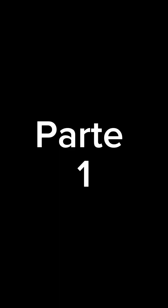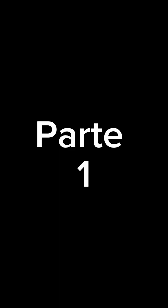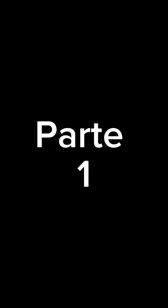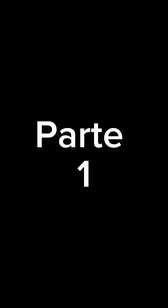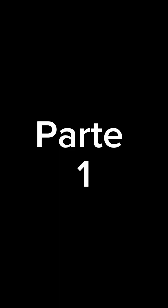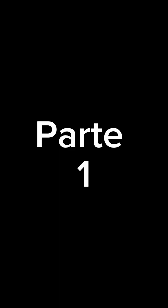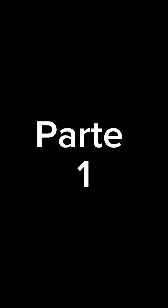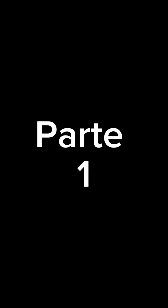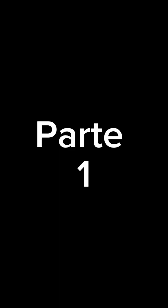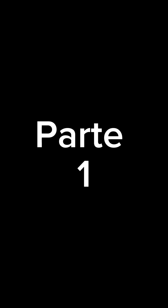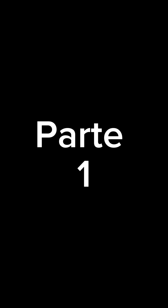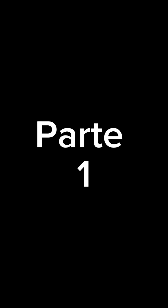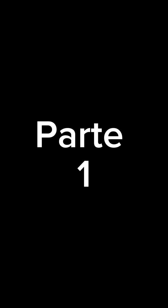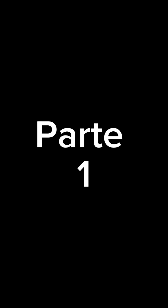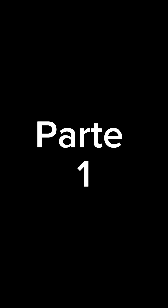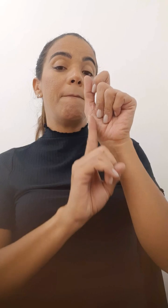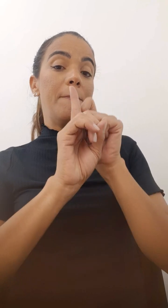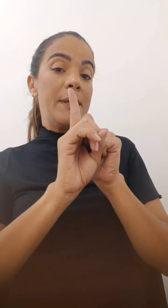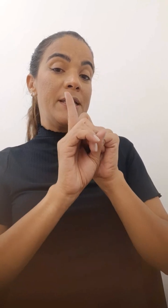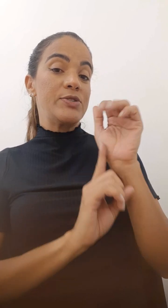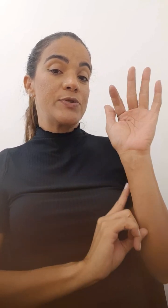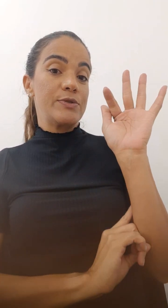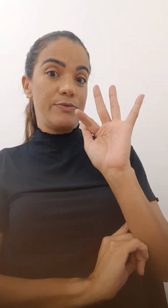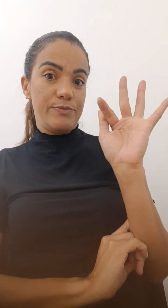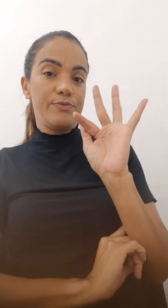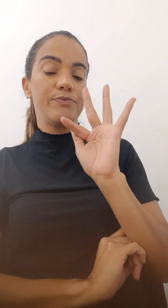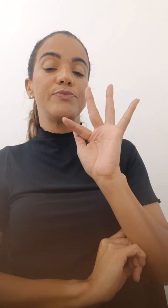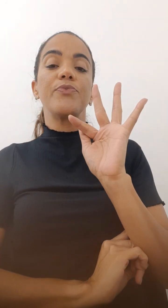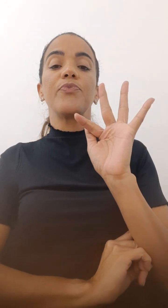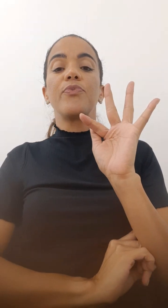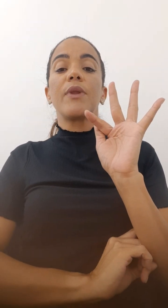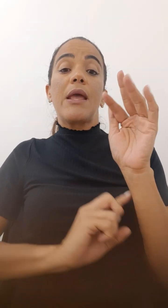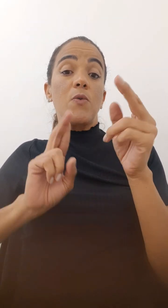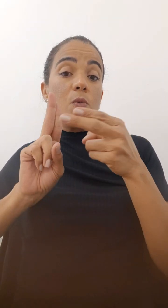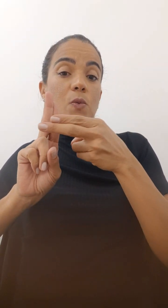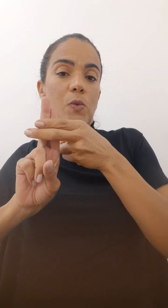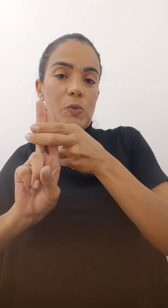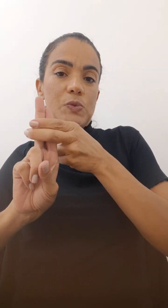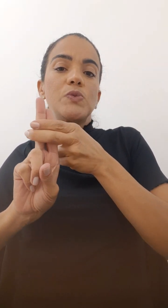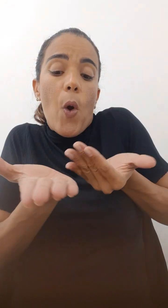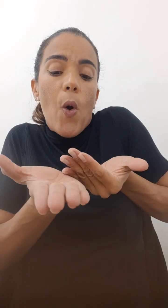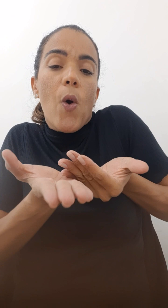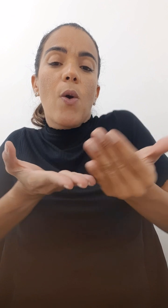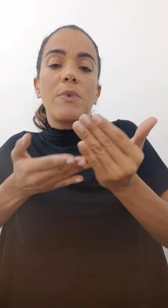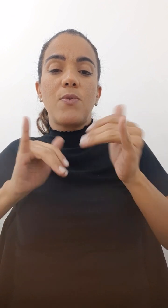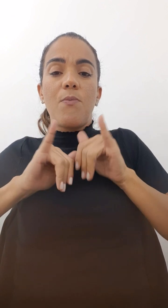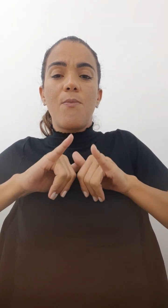No mês de fevereiro, o SUS, Sistema Único de Saúde, deu início a uma campanha muito